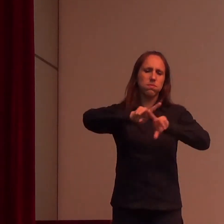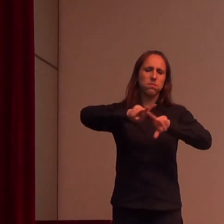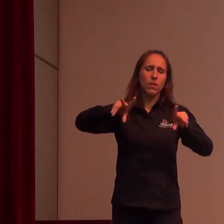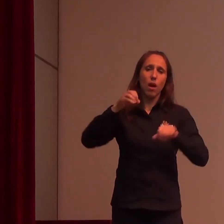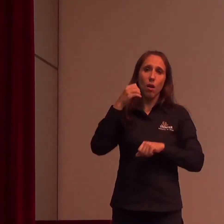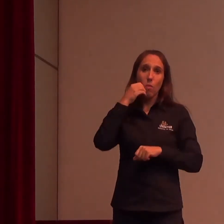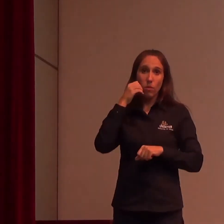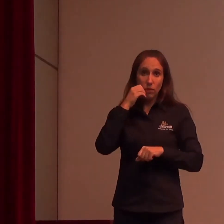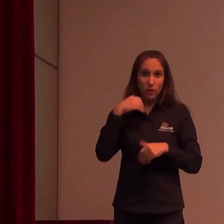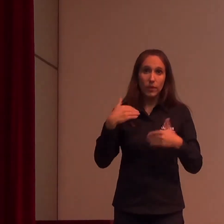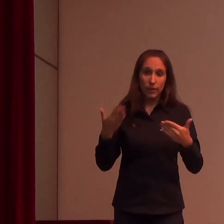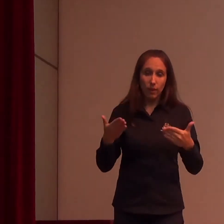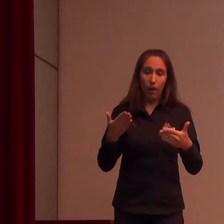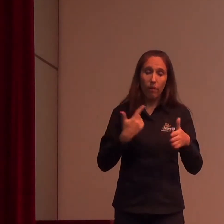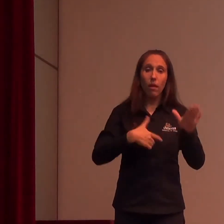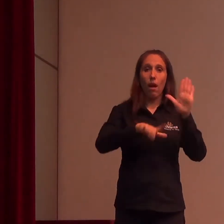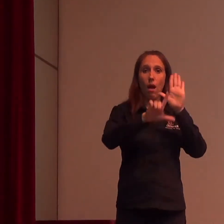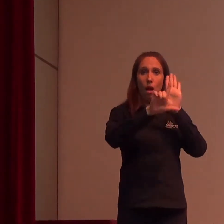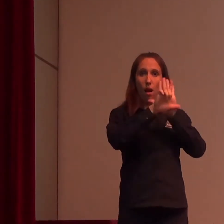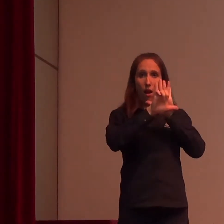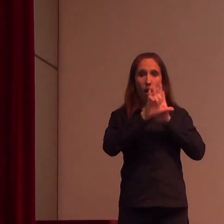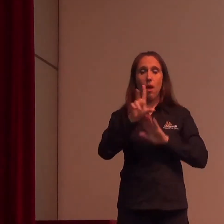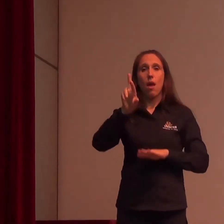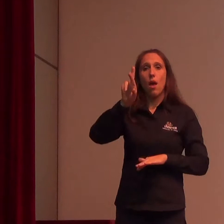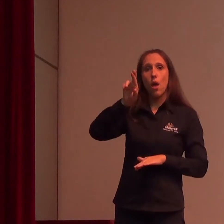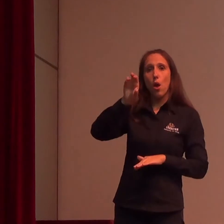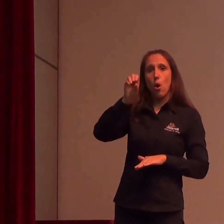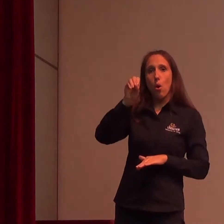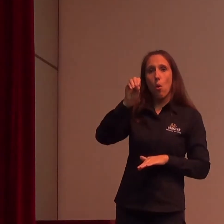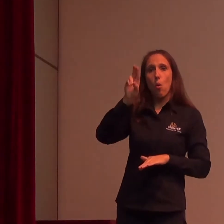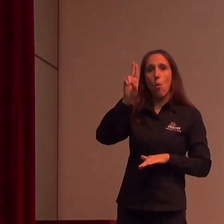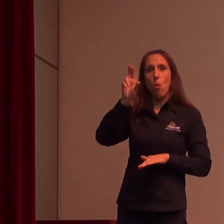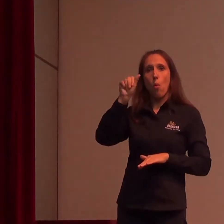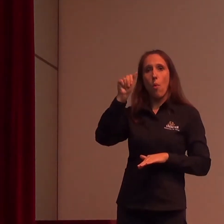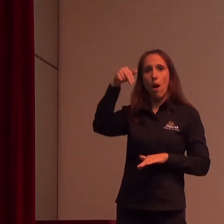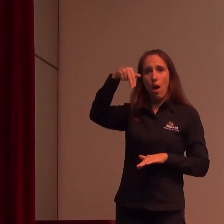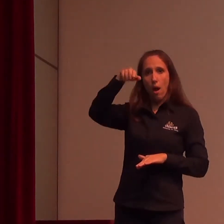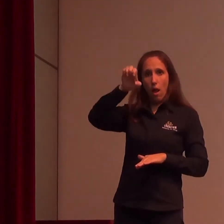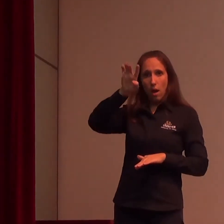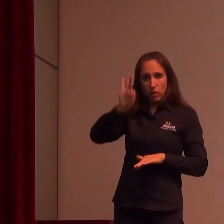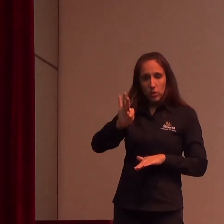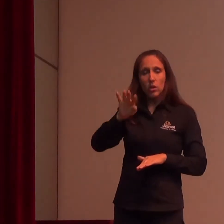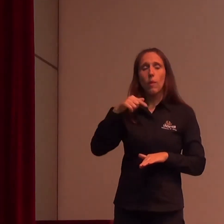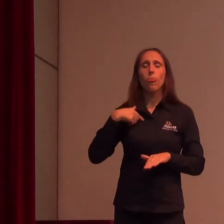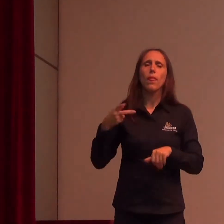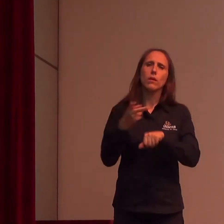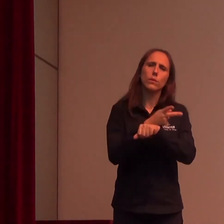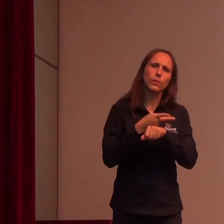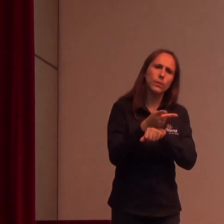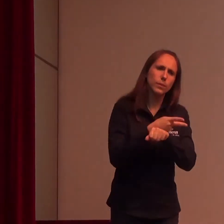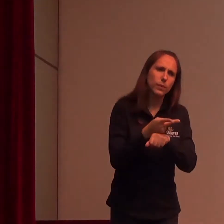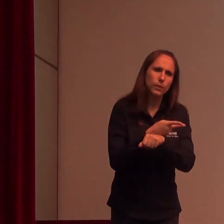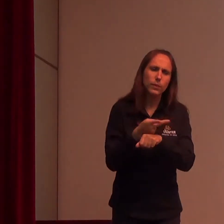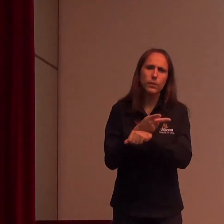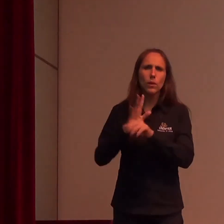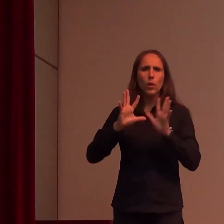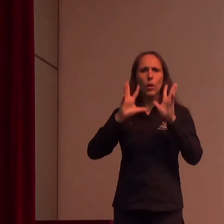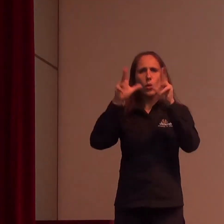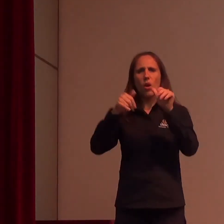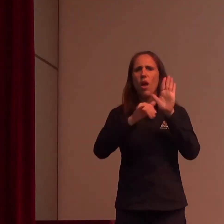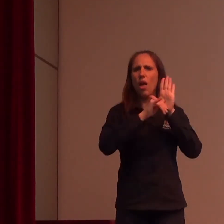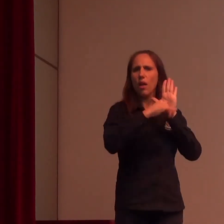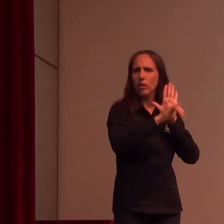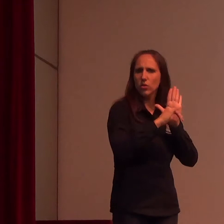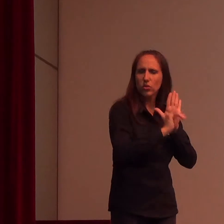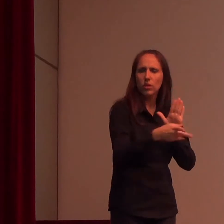Entre elas a Lei Rouanet. A gente busca editais de todas as áreas, né? Tem editais da